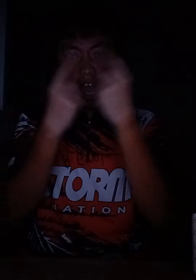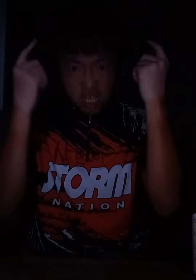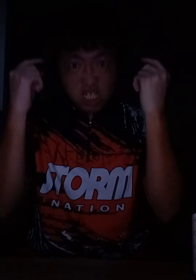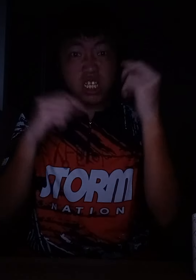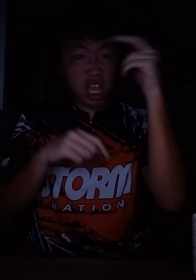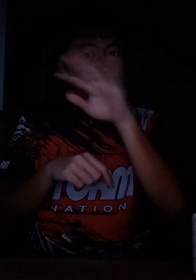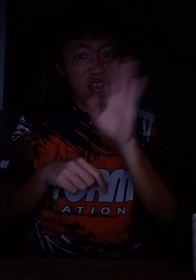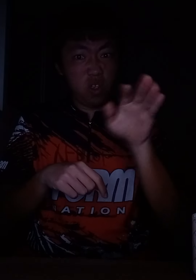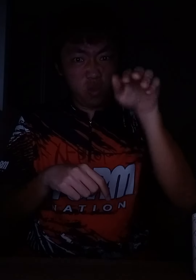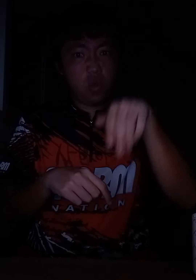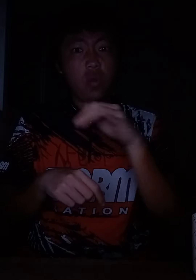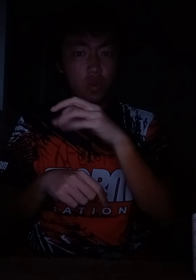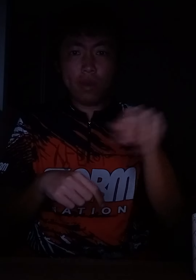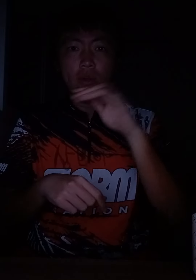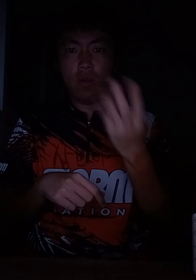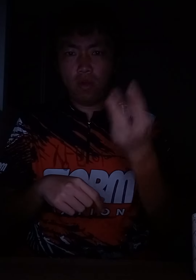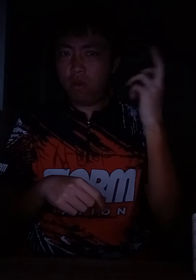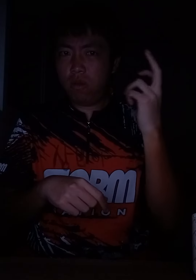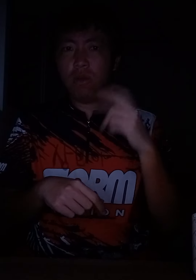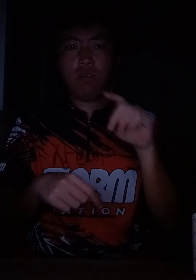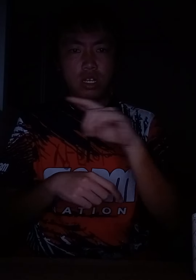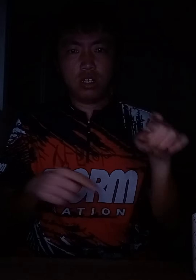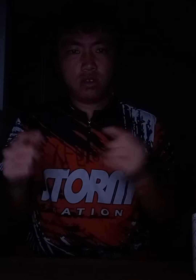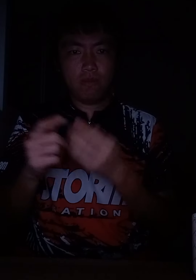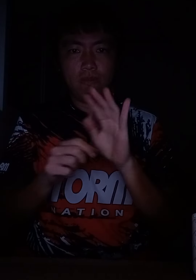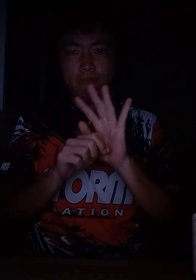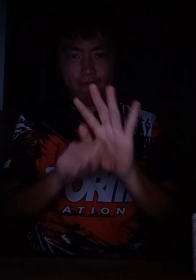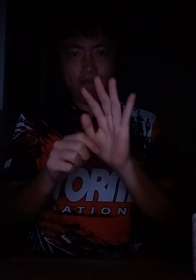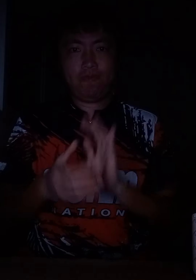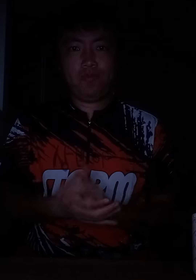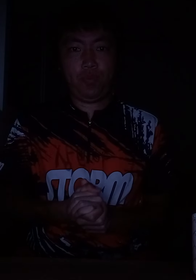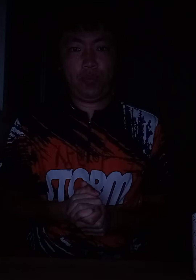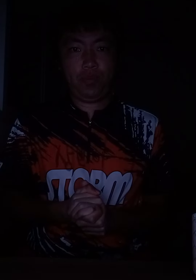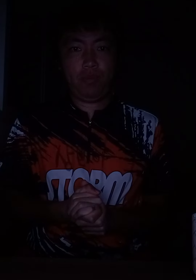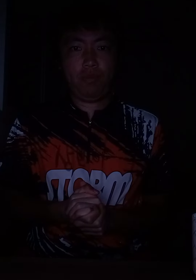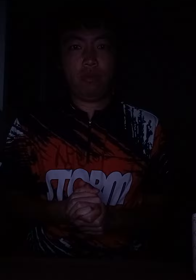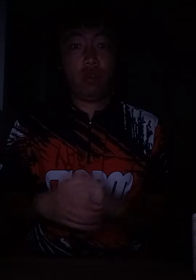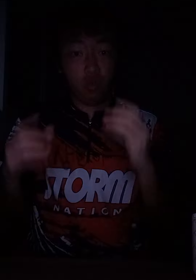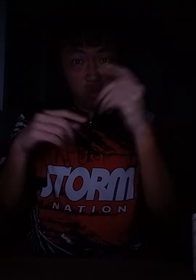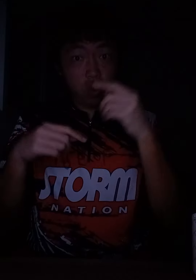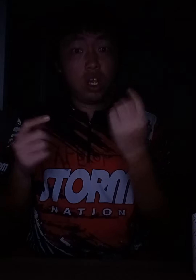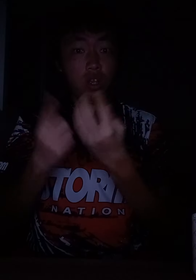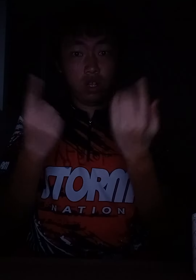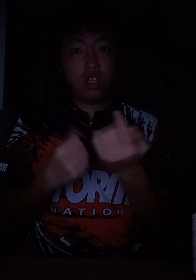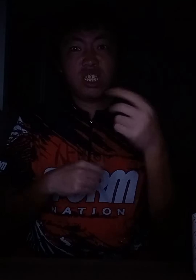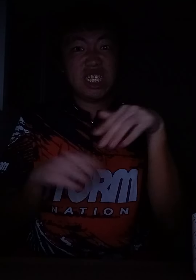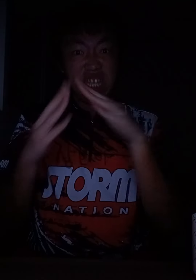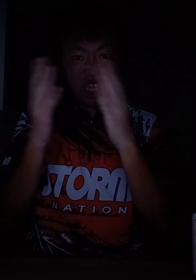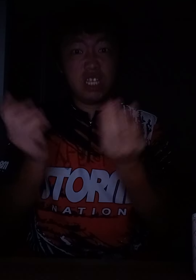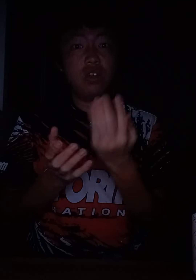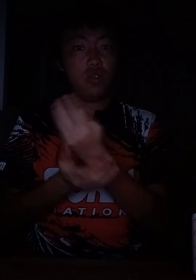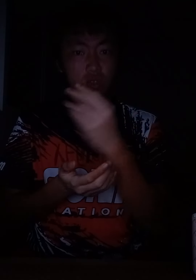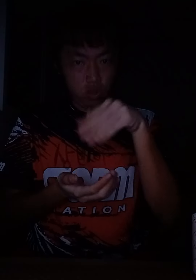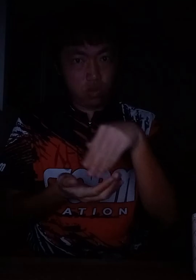착용하지 않았다고 진술하고 있다며 기각 사유를 밝혔습니다. 구로경찰서는 A씨의 영장을 재신청하지